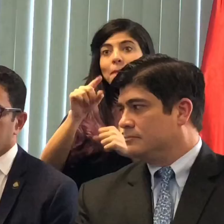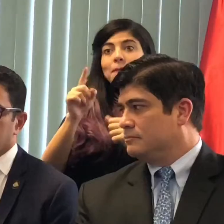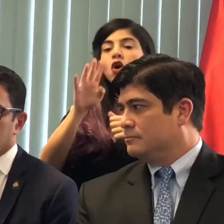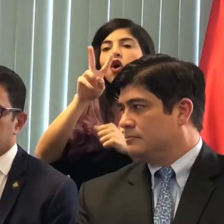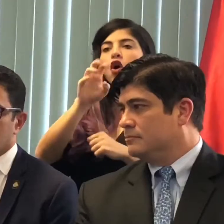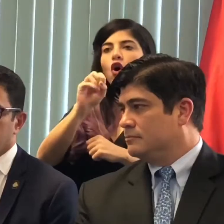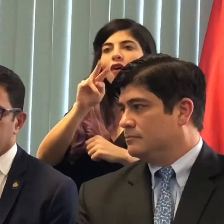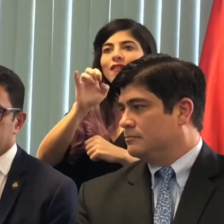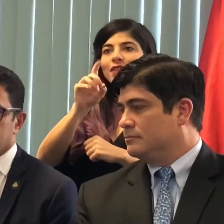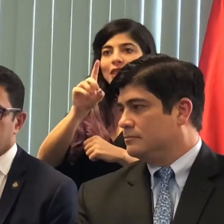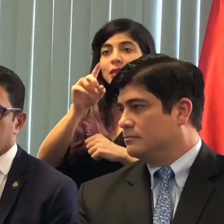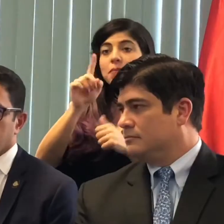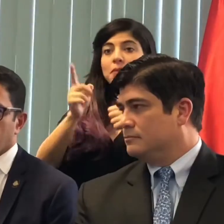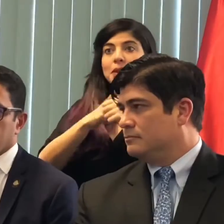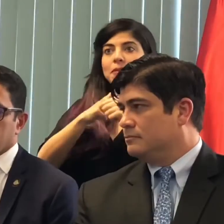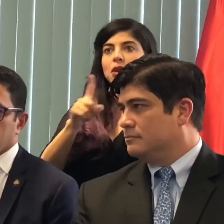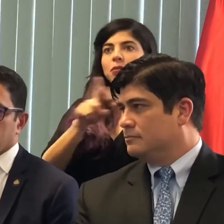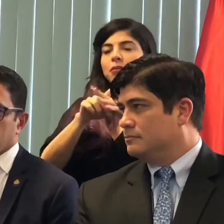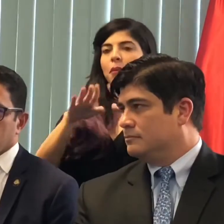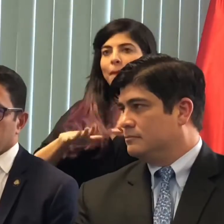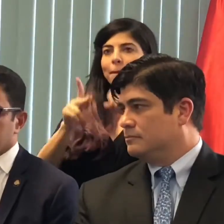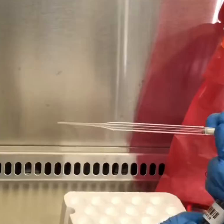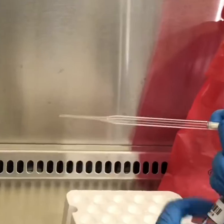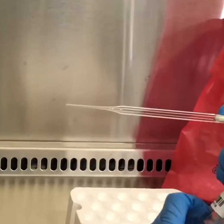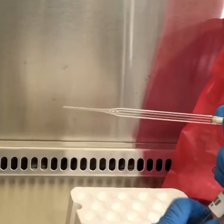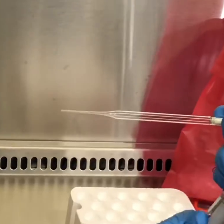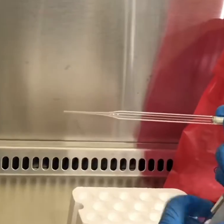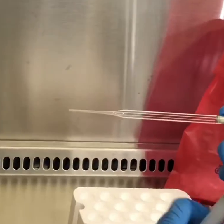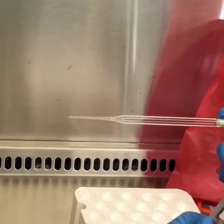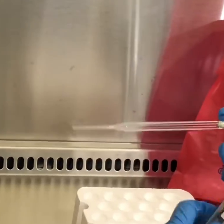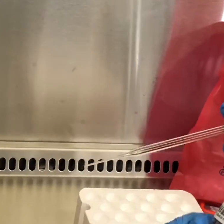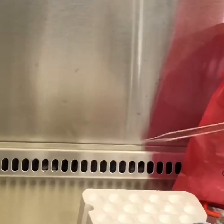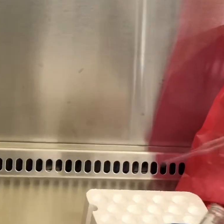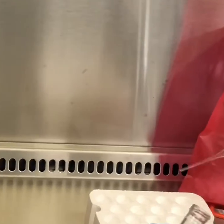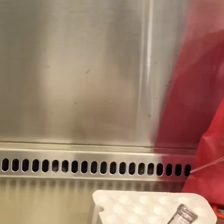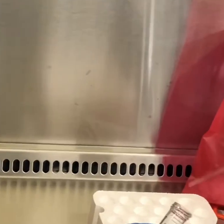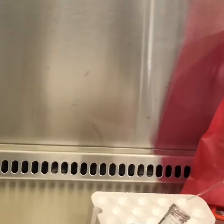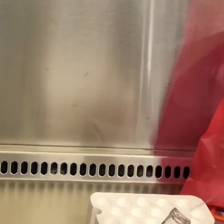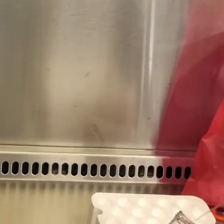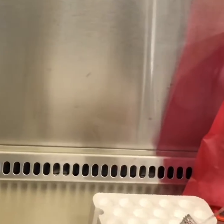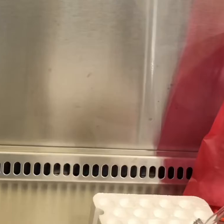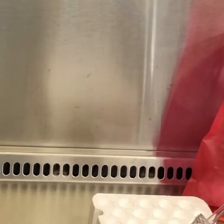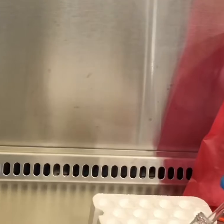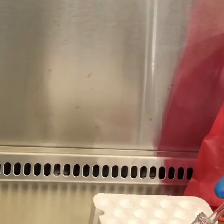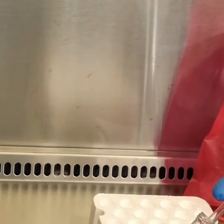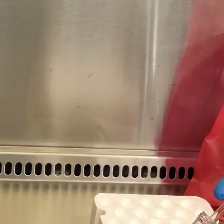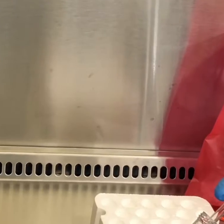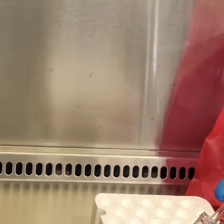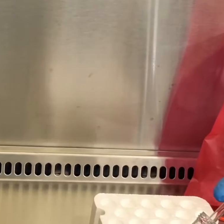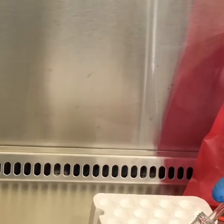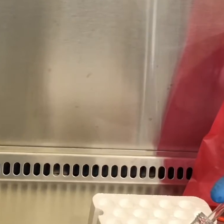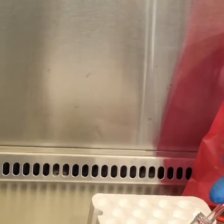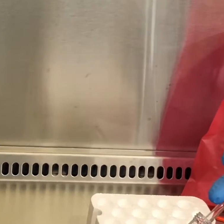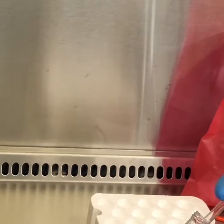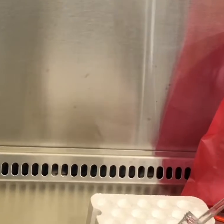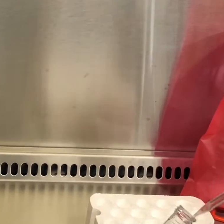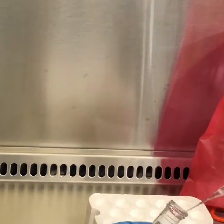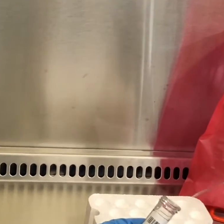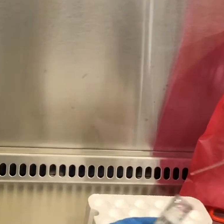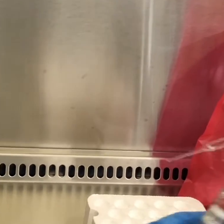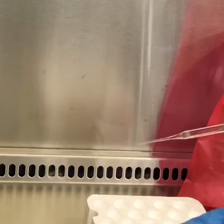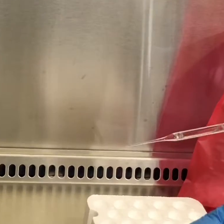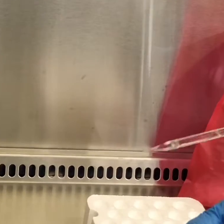en nuestro país los dos casos estaban pendientes del diario the star y negativos que se descarta en